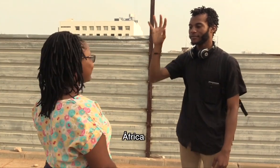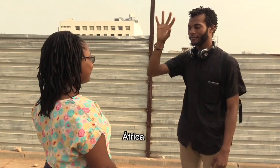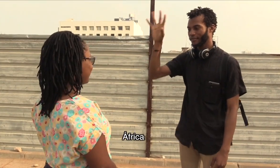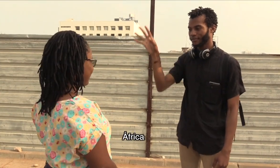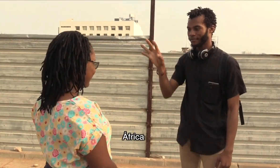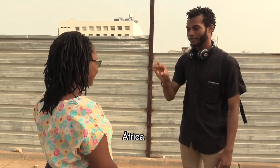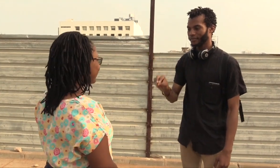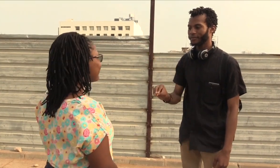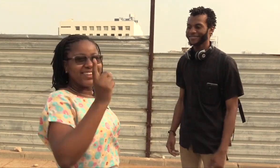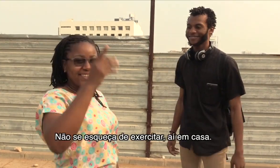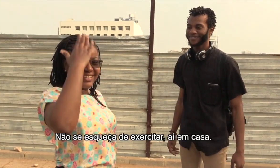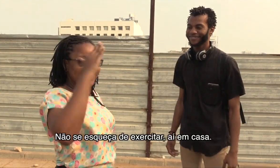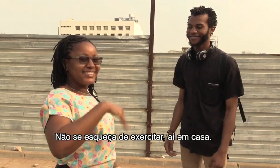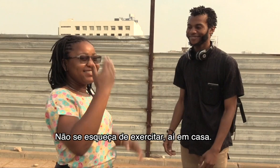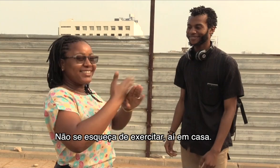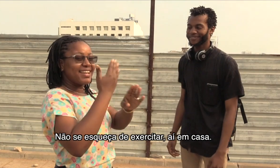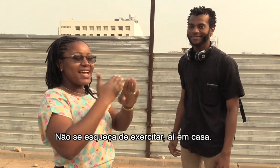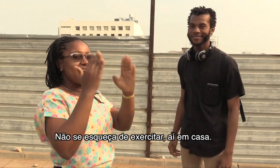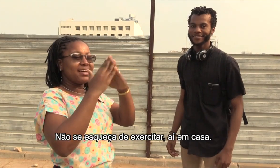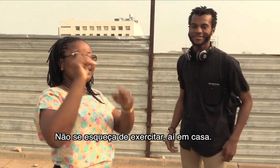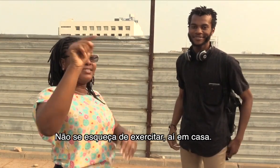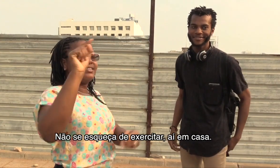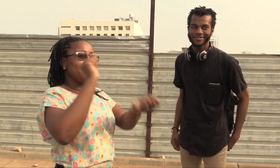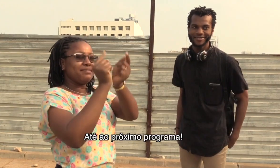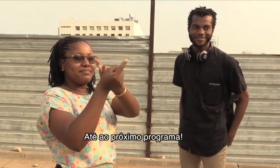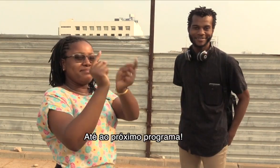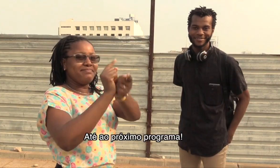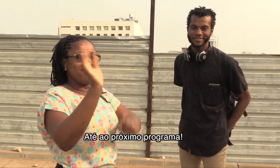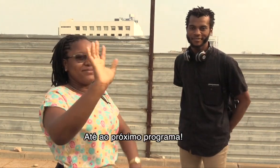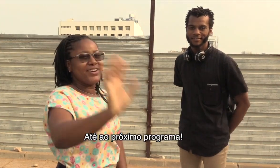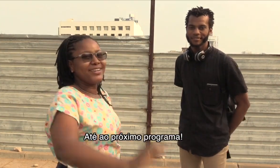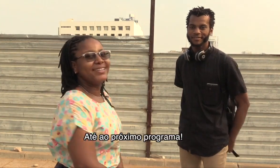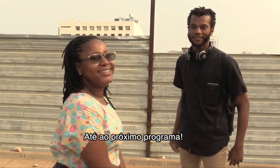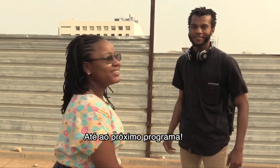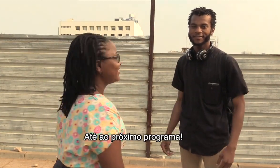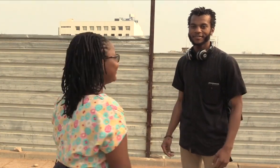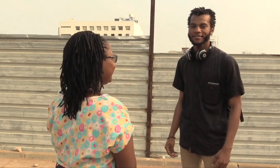África. Não se esqueça de exercitar ali em casa. Até o próximo programa.